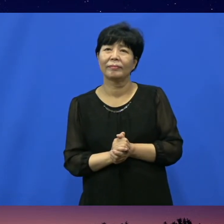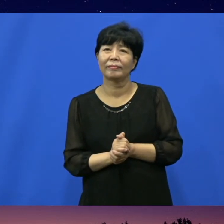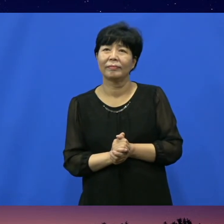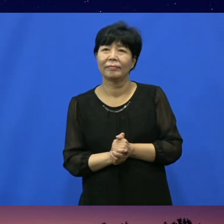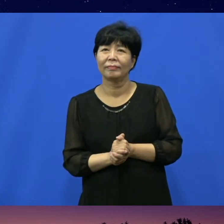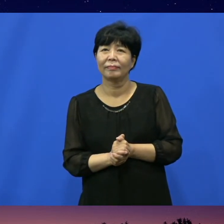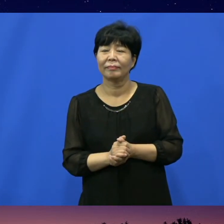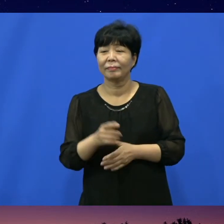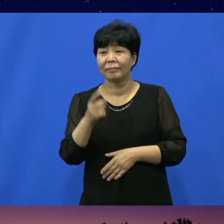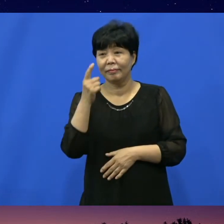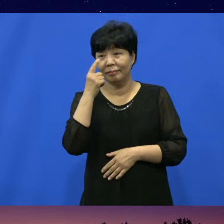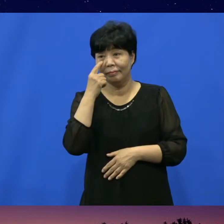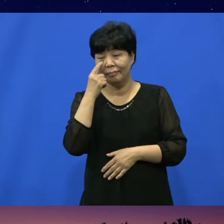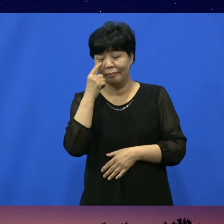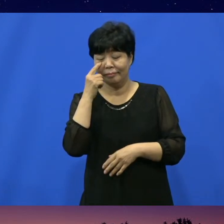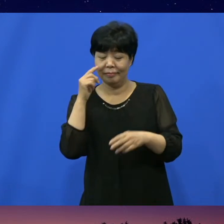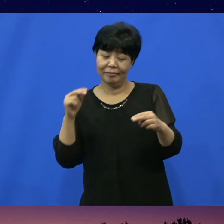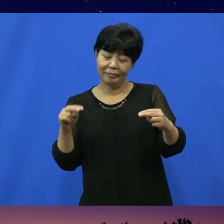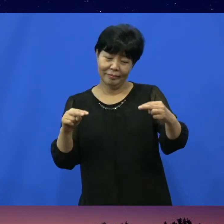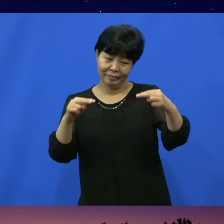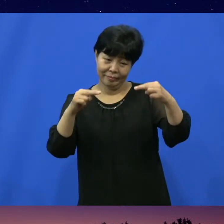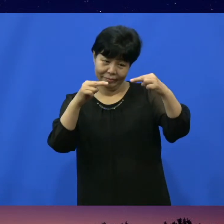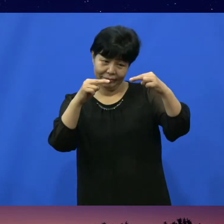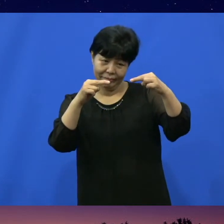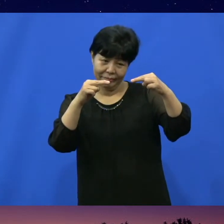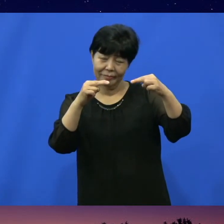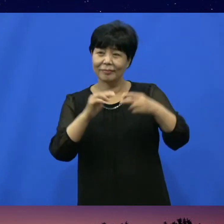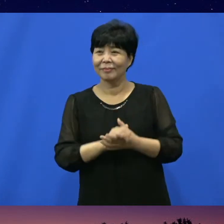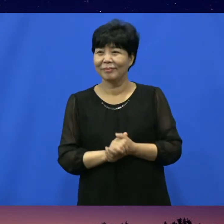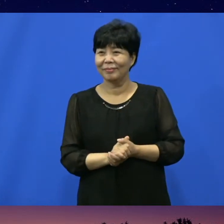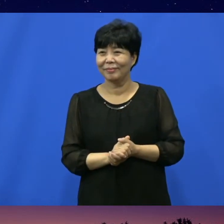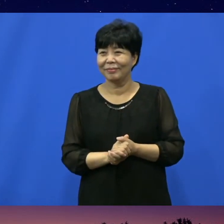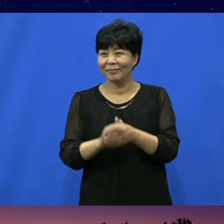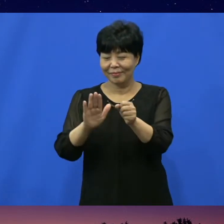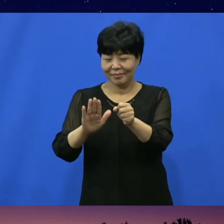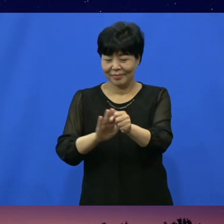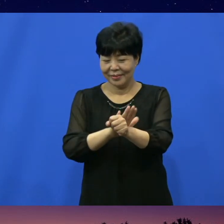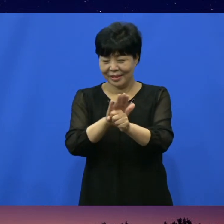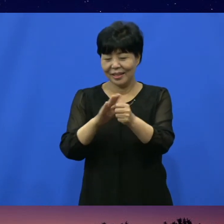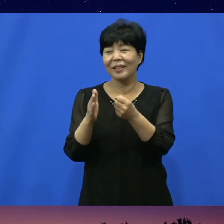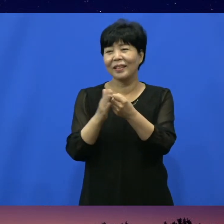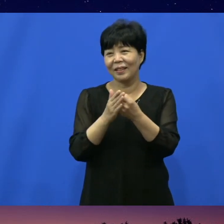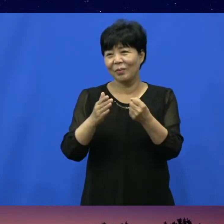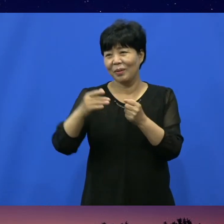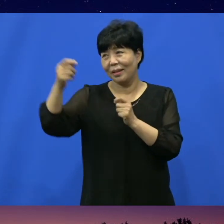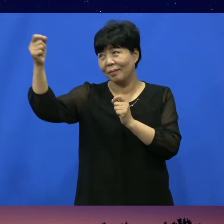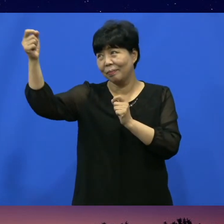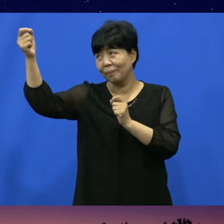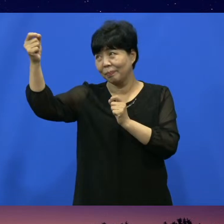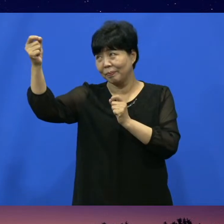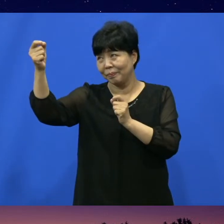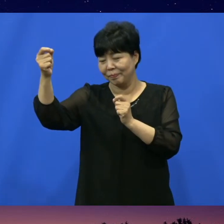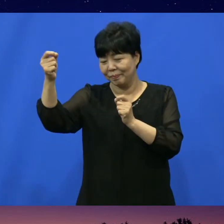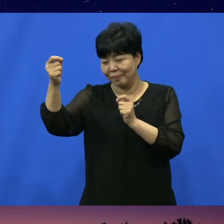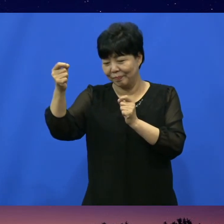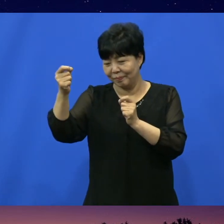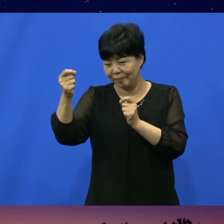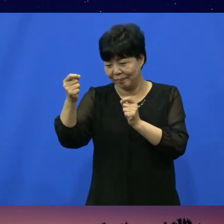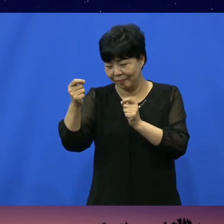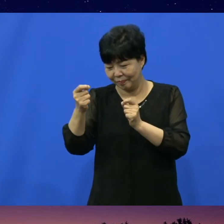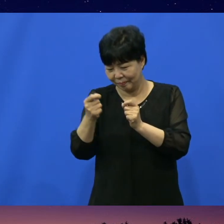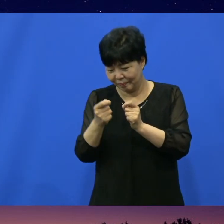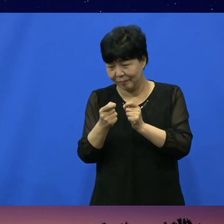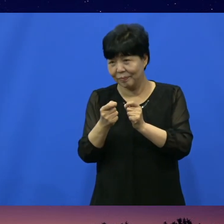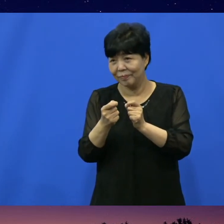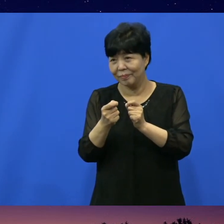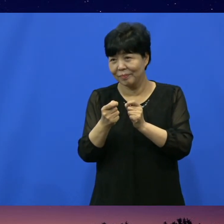눈과 눈을 마주치도 사랑하는 분은 우리에게 다가오신 거죠. 점점 더 가까이 다가오신 그분에게